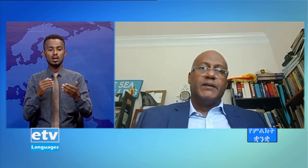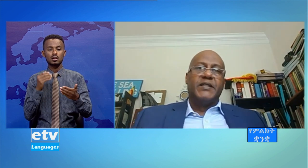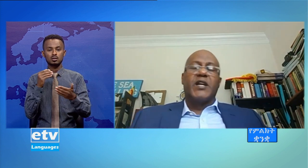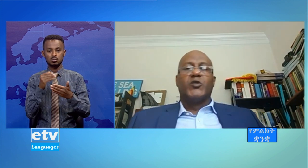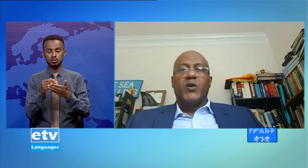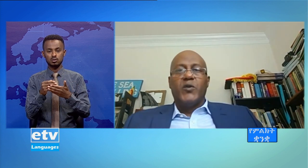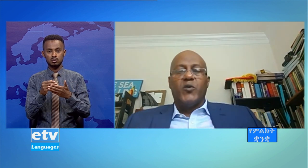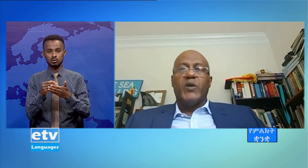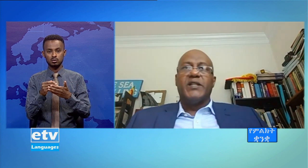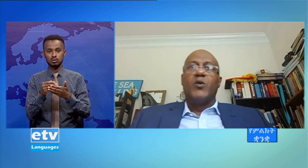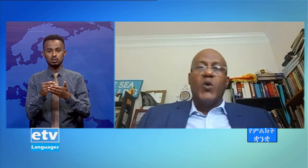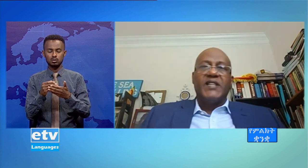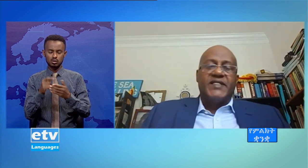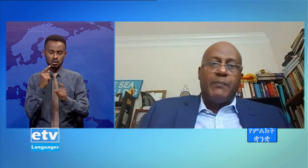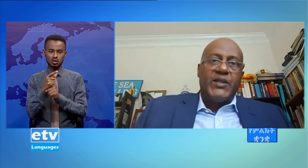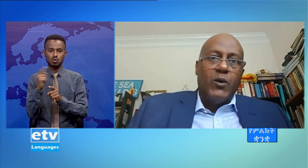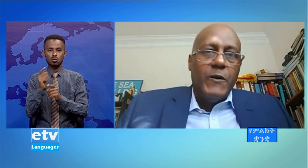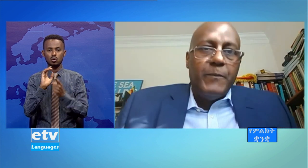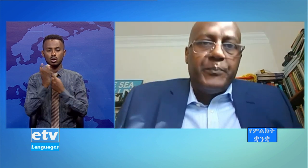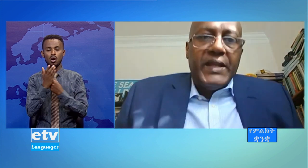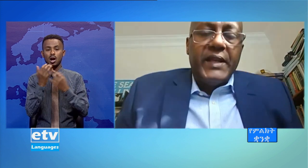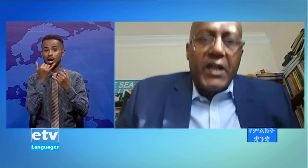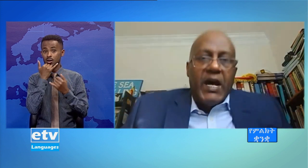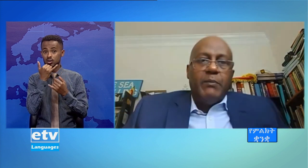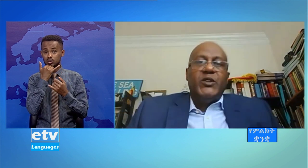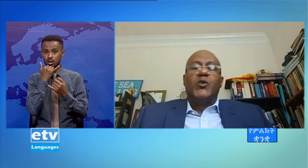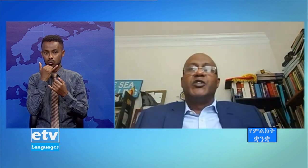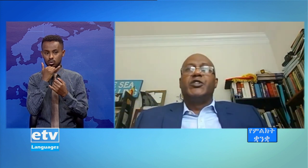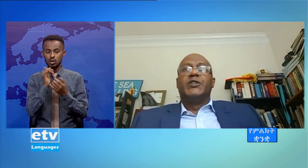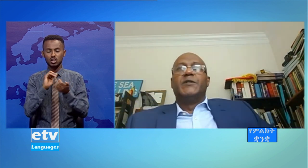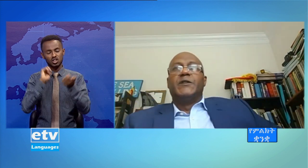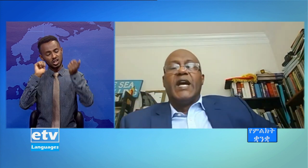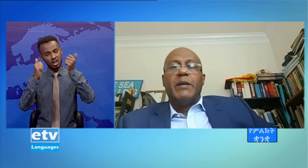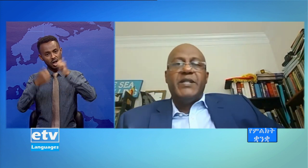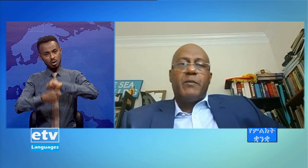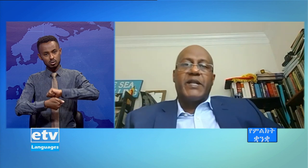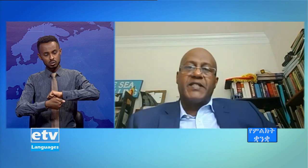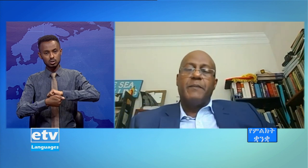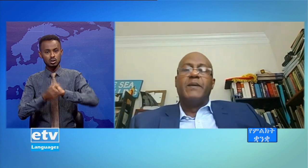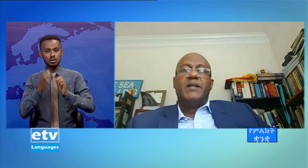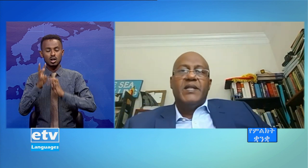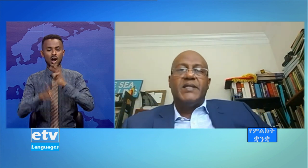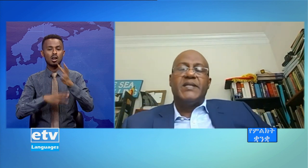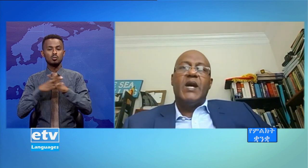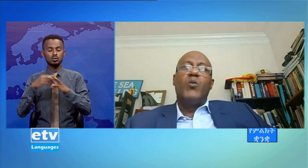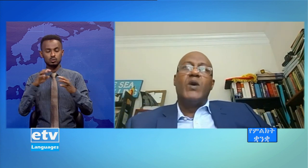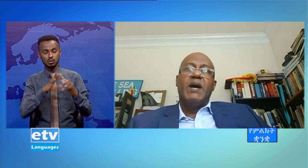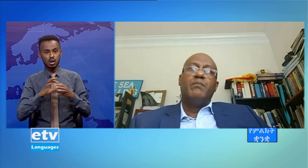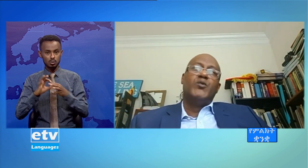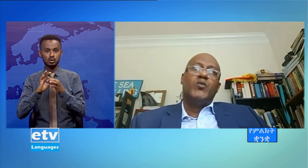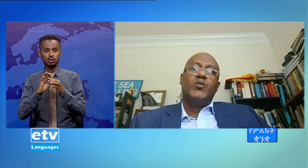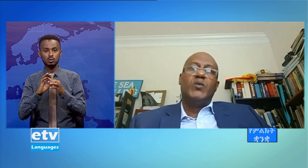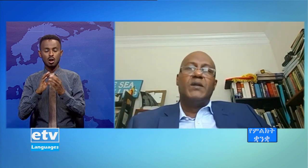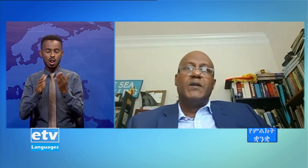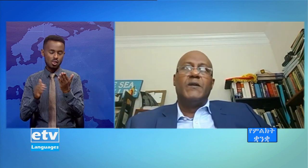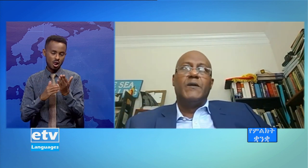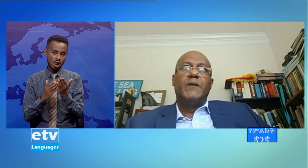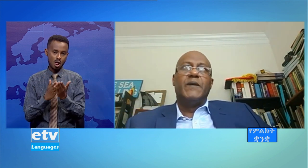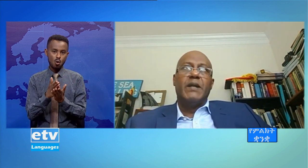ያደረሰበትን ትግራይ ውስጥ የሆነውን ሁኔታ ሁሉ አዛብተው የተገላቢጦሽ የዓለምን ህብረተሰብ